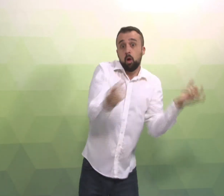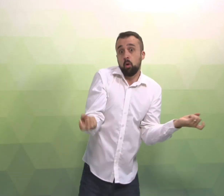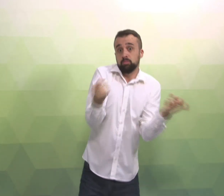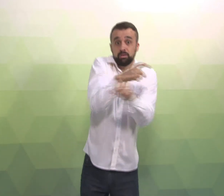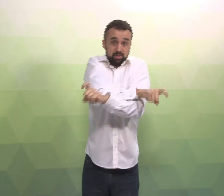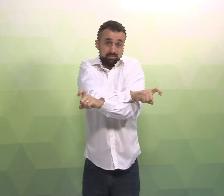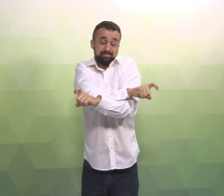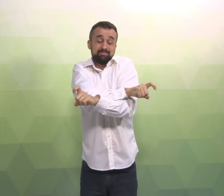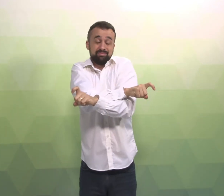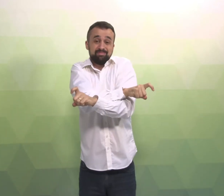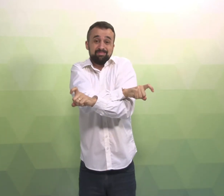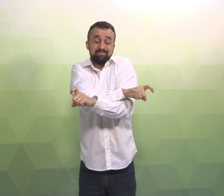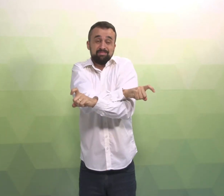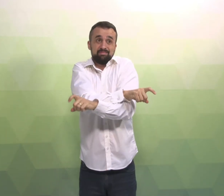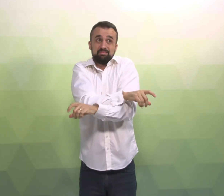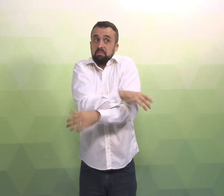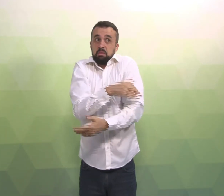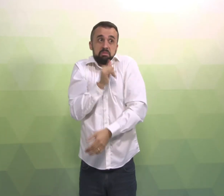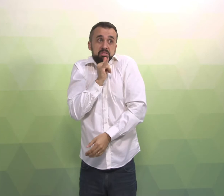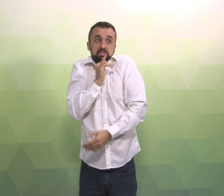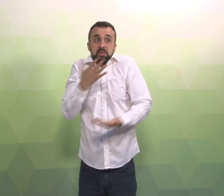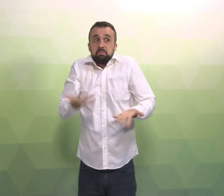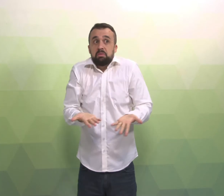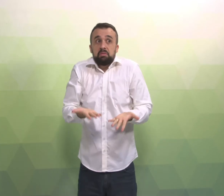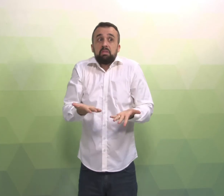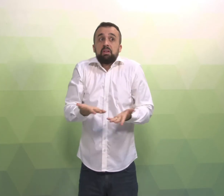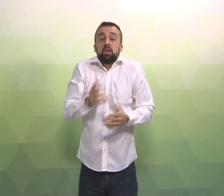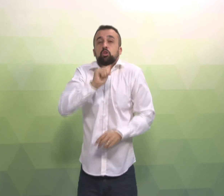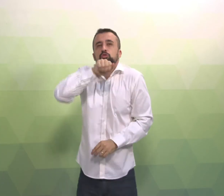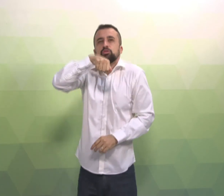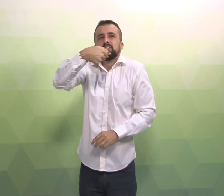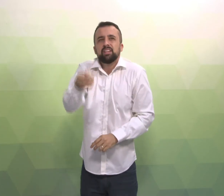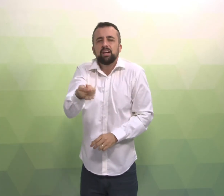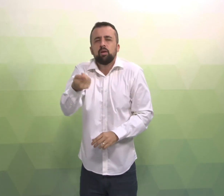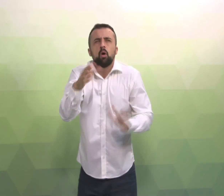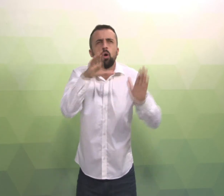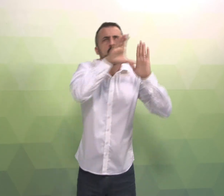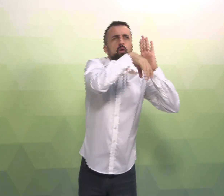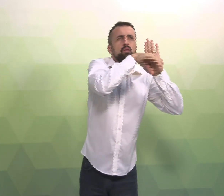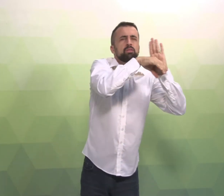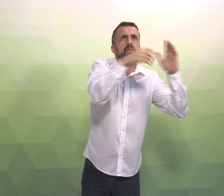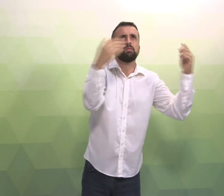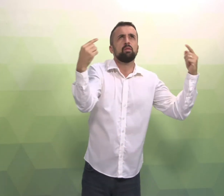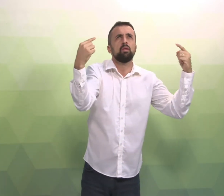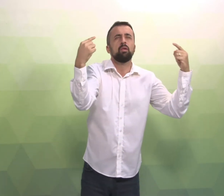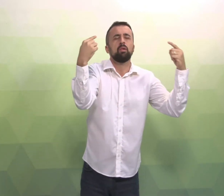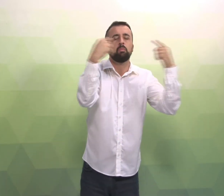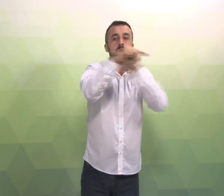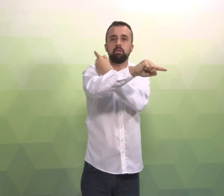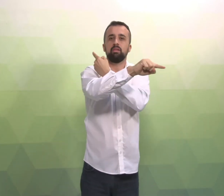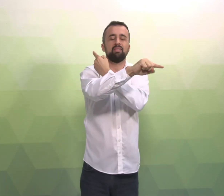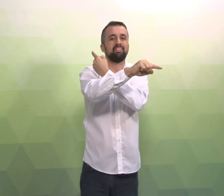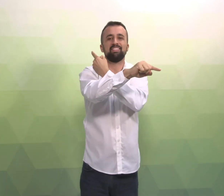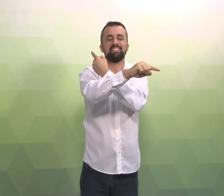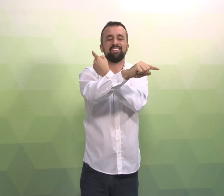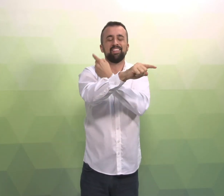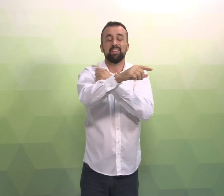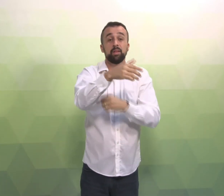Arbitrário nada mais é que o oposto de icônico, ou seja, o sinal que não dá para fazer uma relação